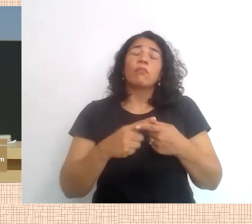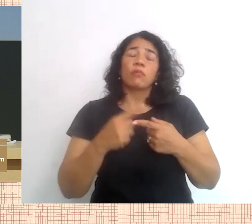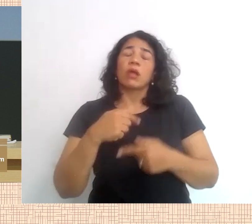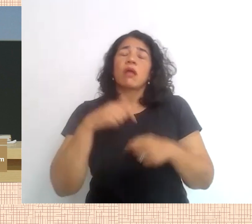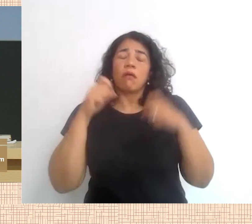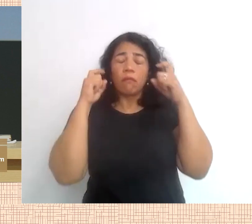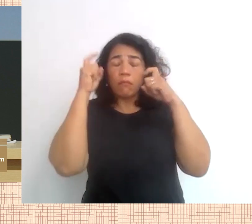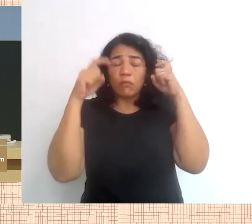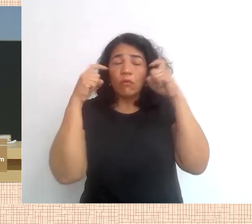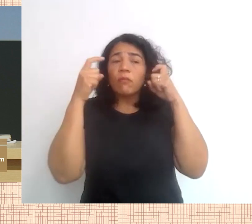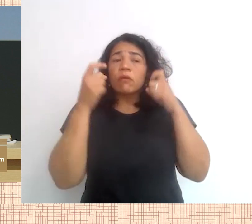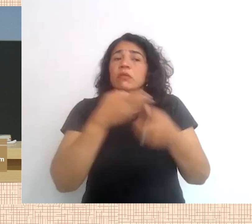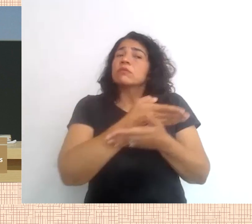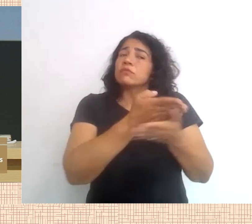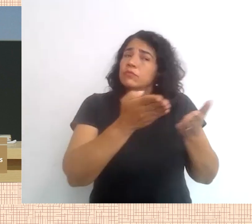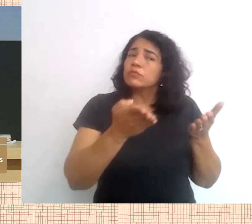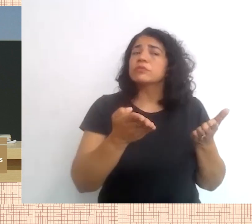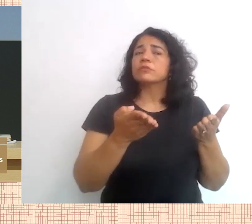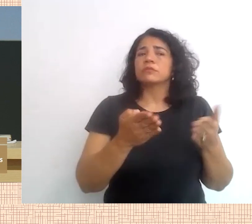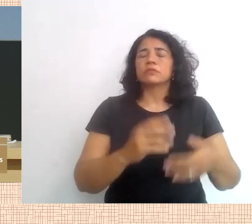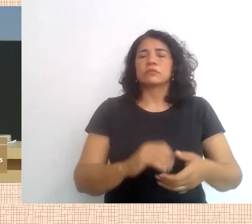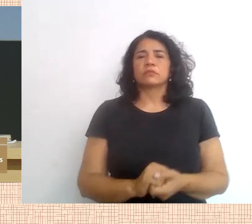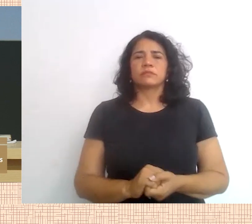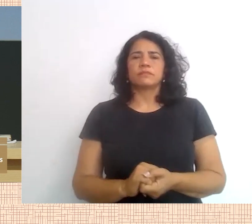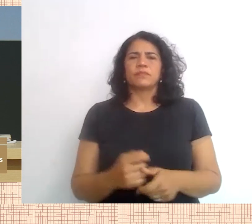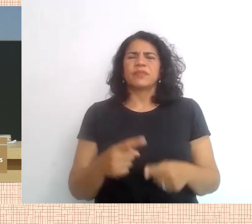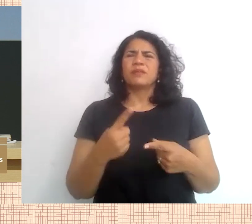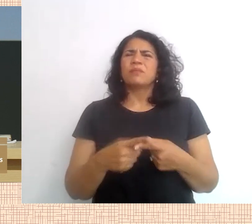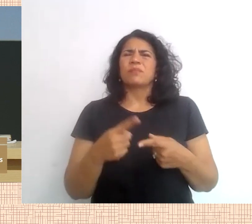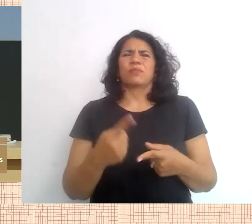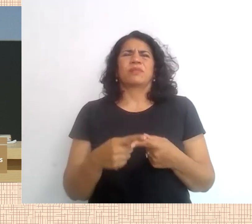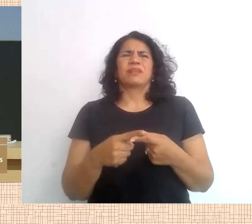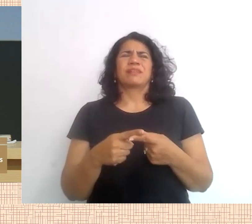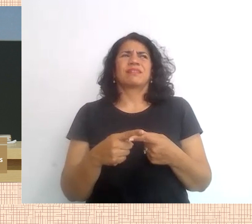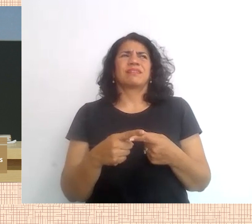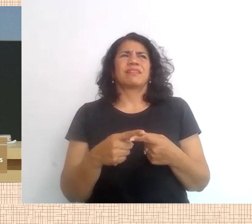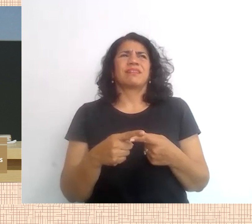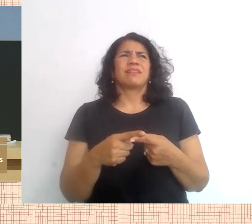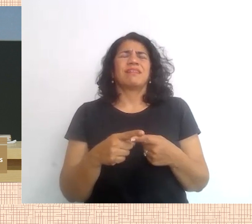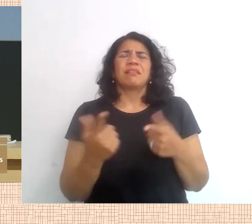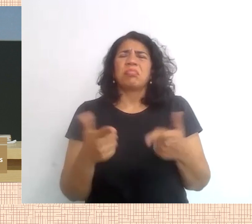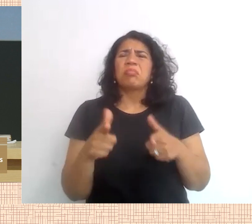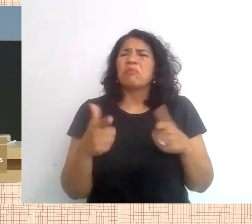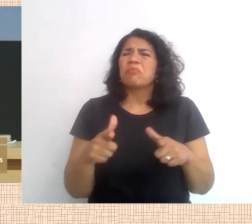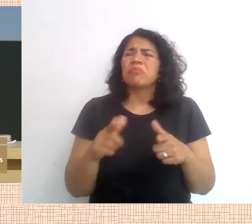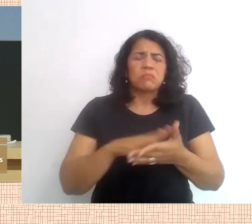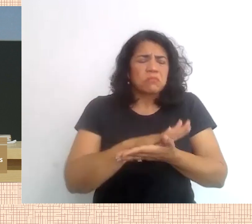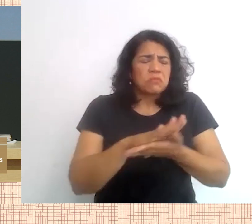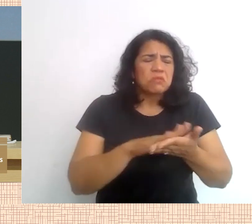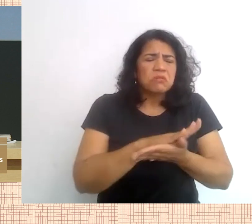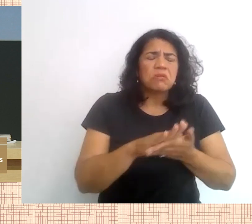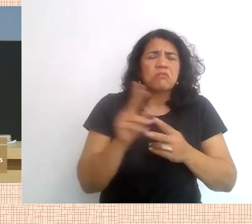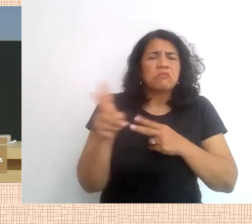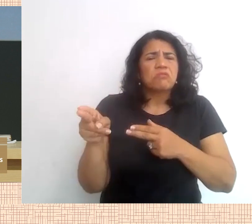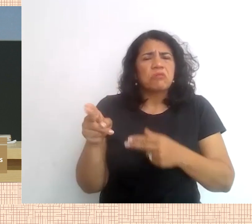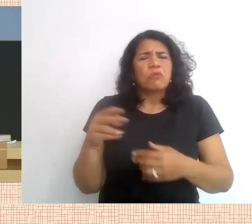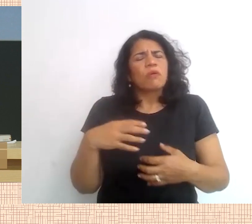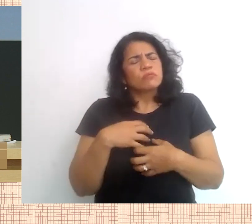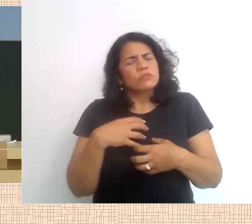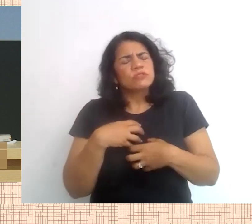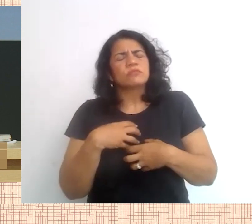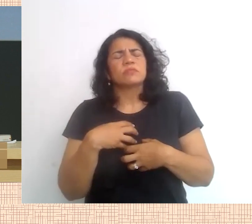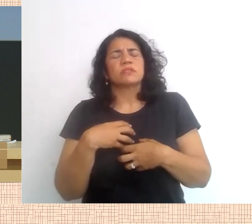igreja em Filipos, porque a ninguém tenho de igual sentimento que sinceramente cuide dos vossos